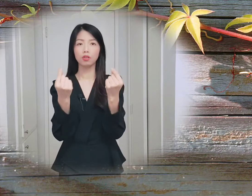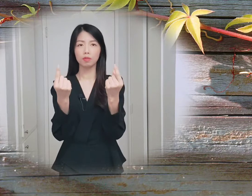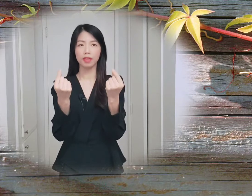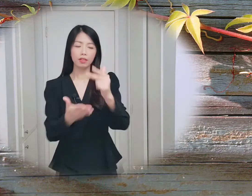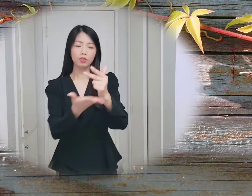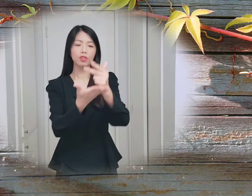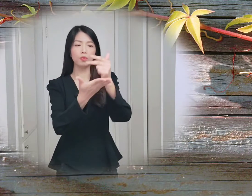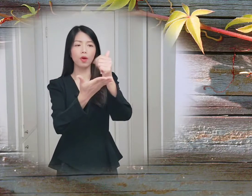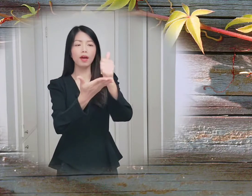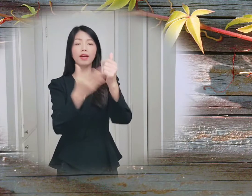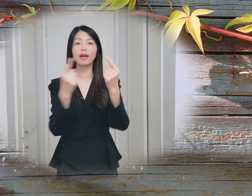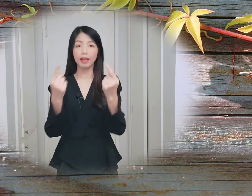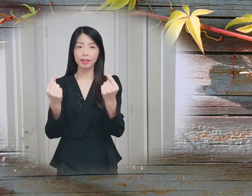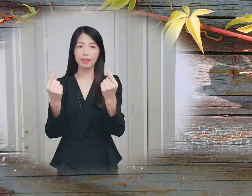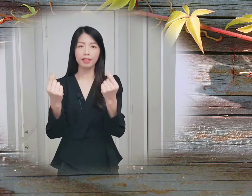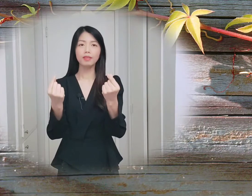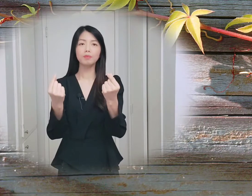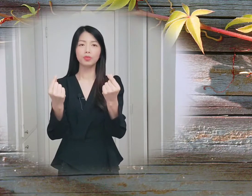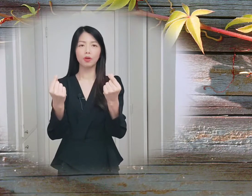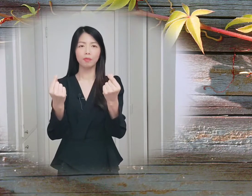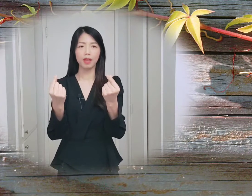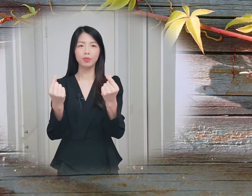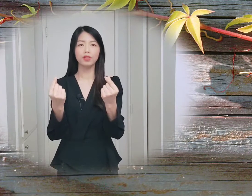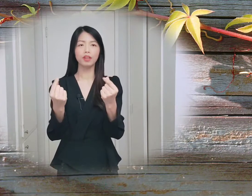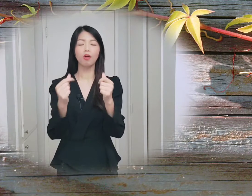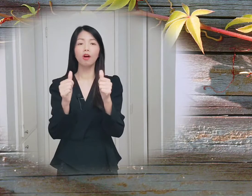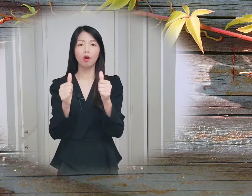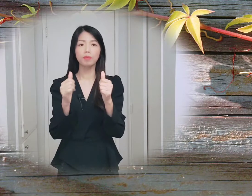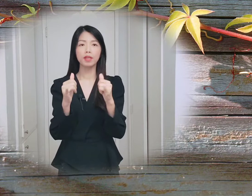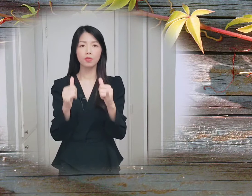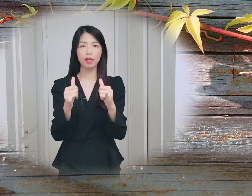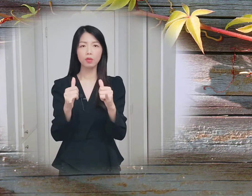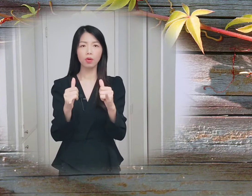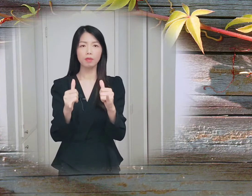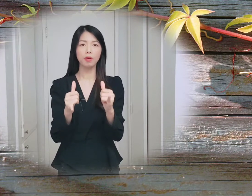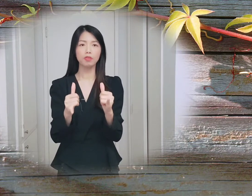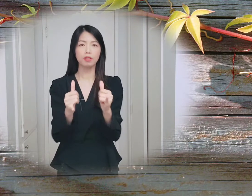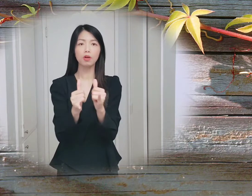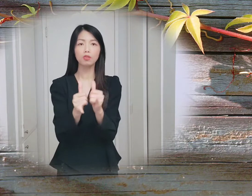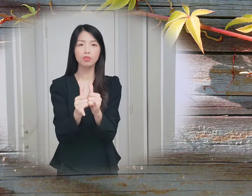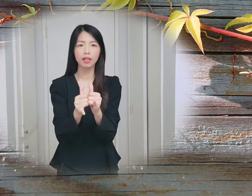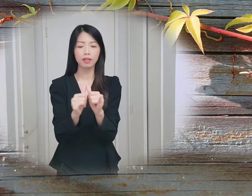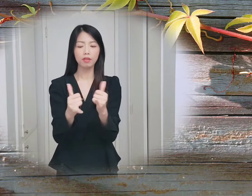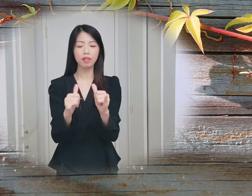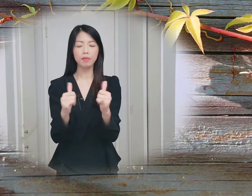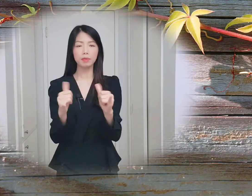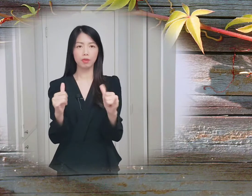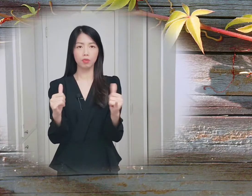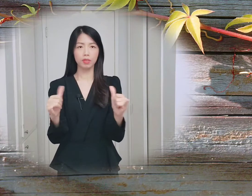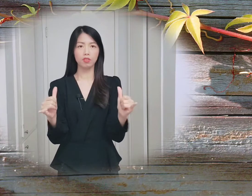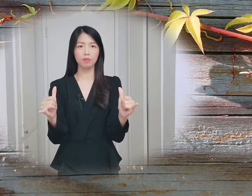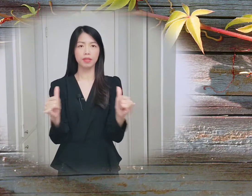탁탁 부딪혀 주시면 돼요. 주님과 같은 분 없네. 분은요, 엄지하고 새끼손가락만 펴주셔서 중간에서